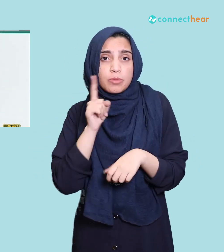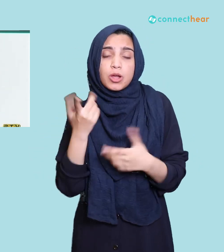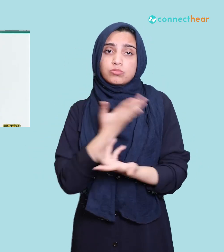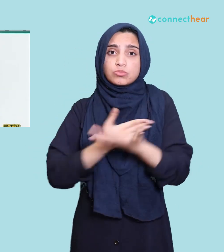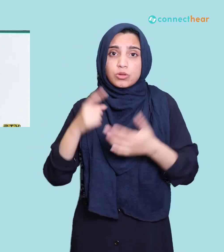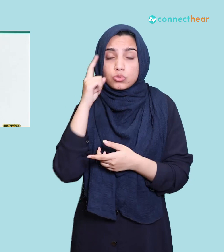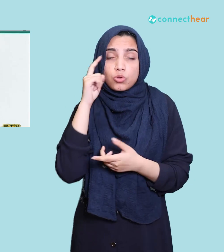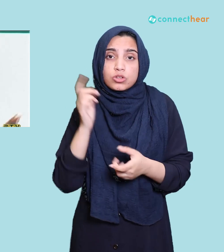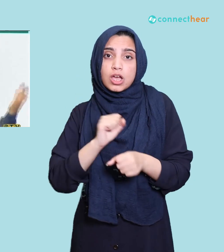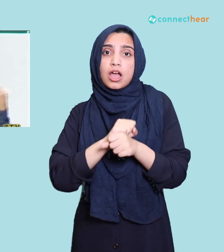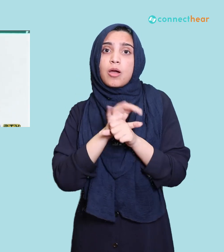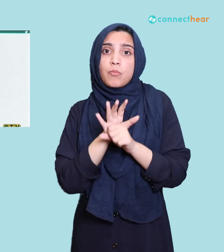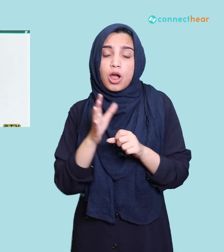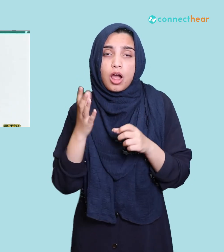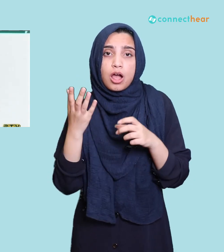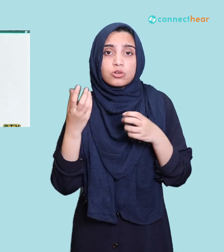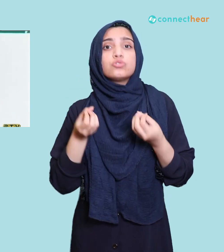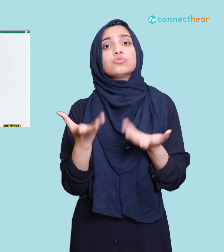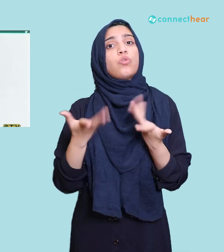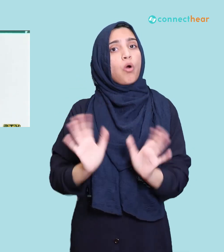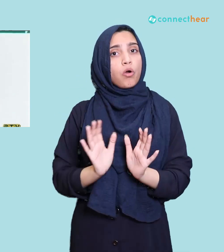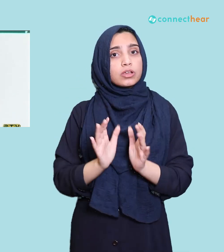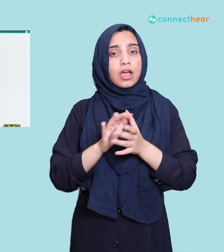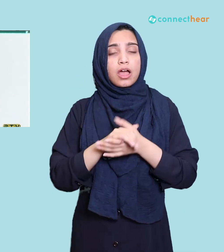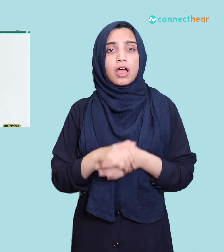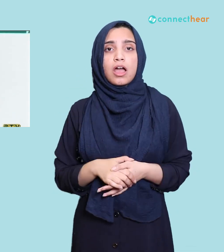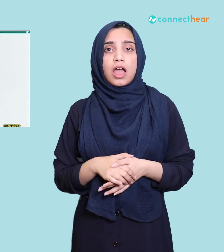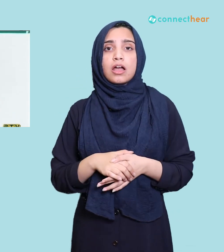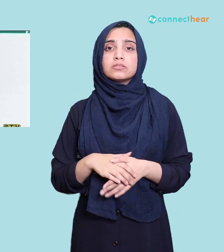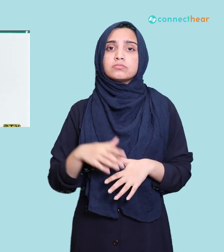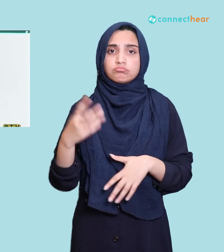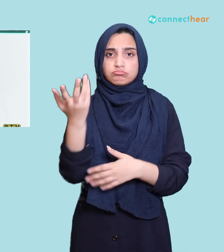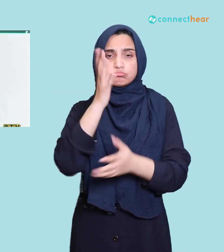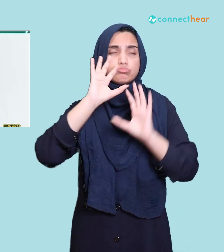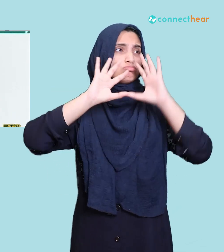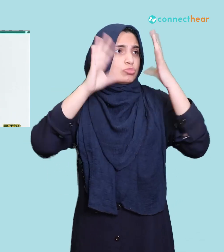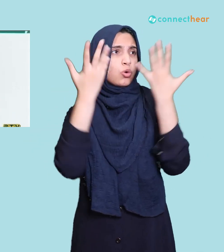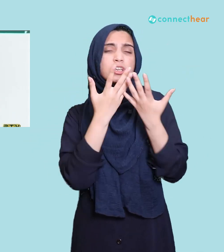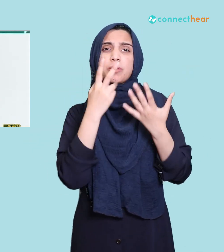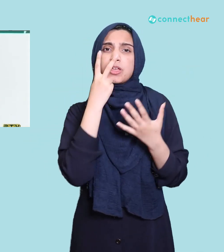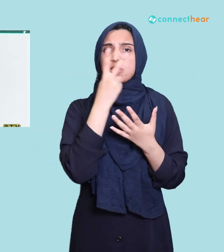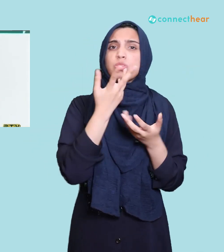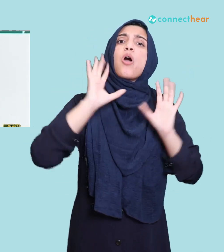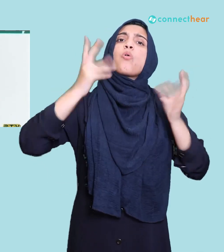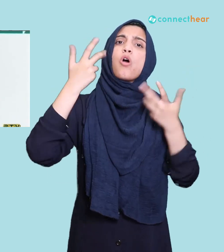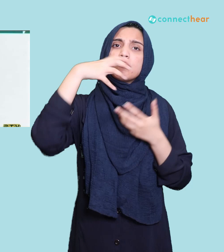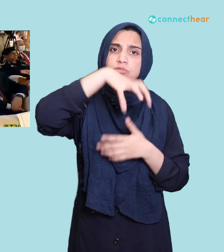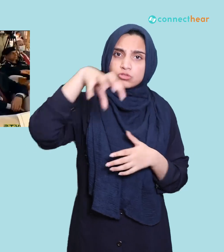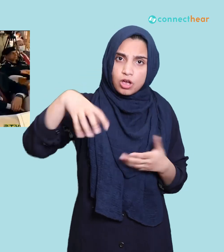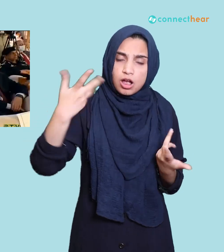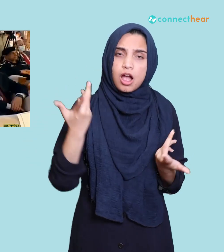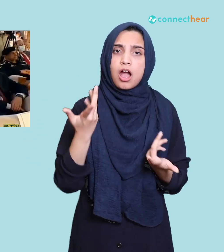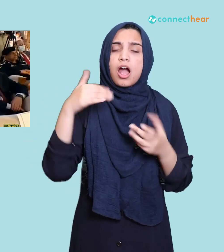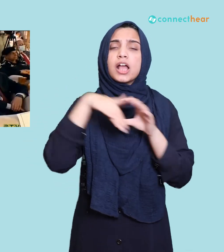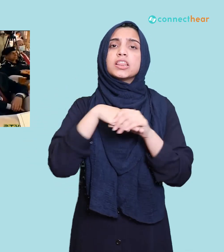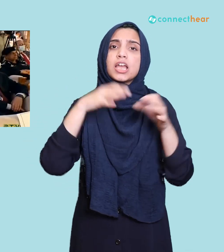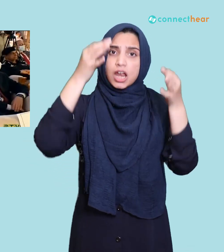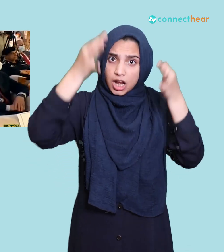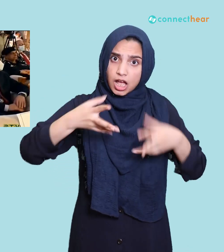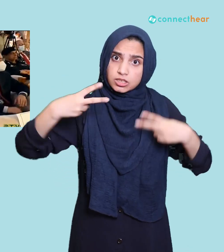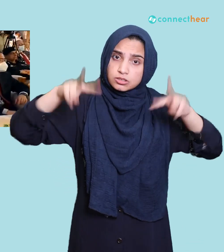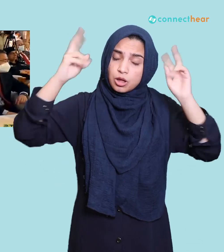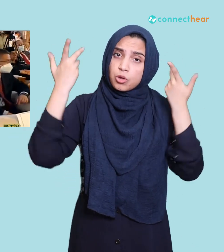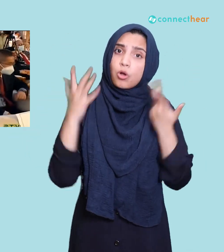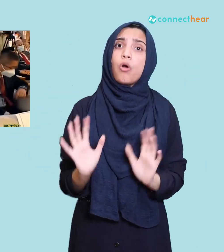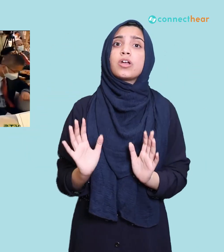اور کرونا کا آپ دنیا میں دیکھیں کہ جدھر جدھر کرونا نے دنیا میں تباہی مچائی ہے، ہمیں تو